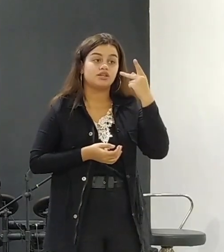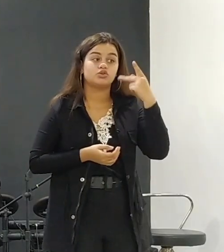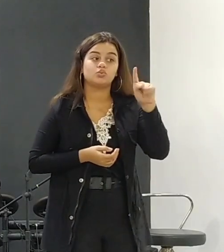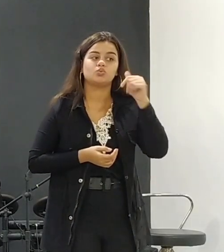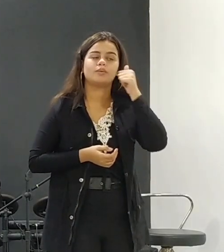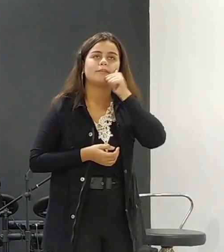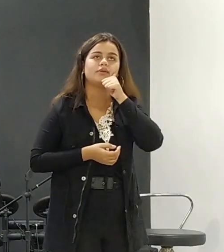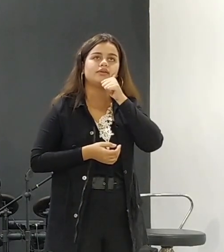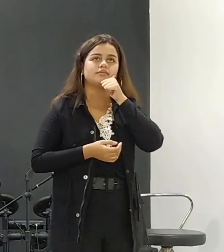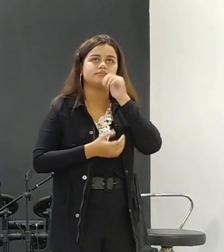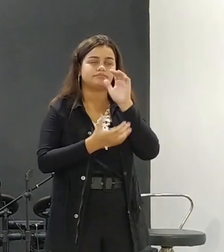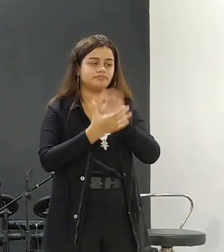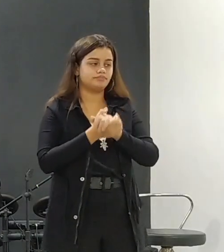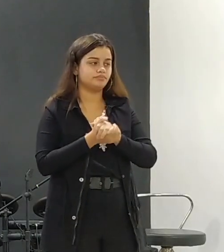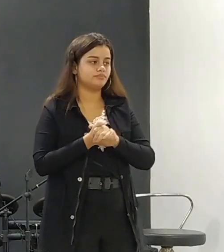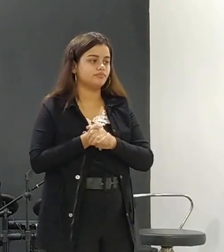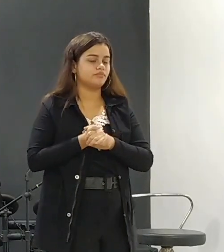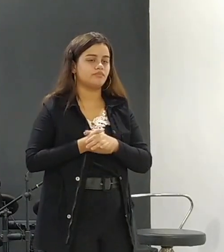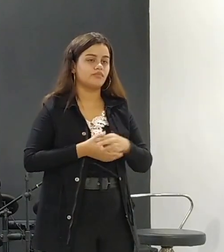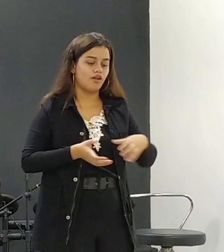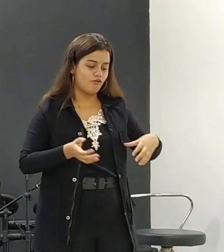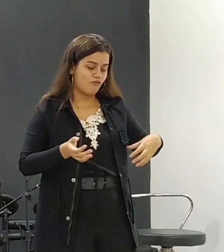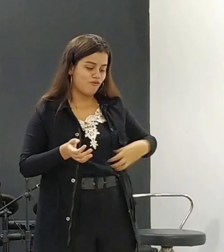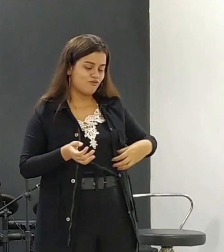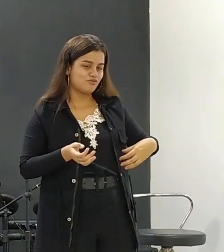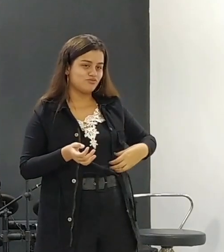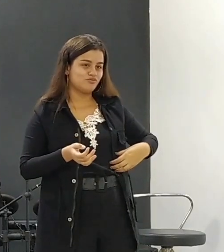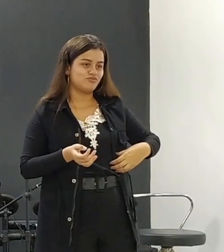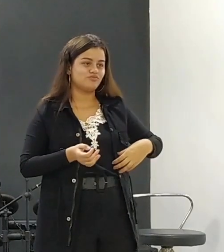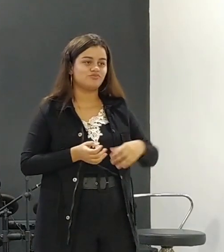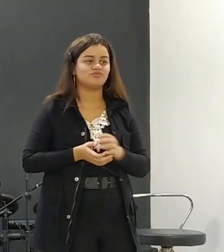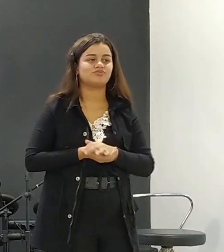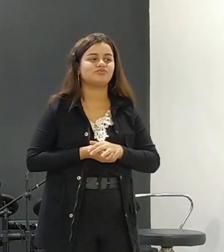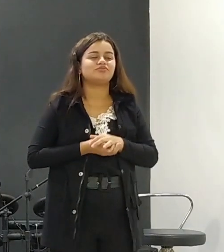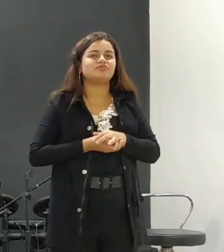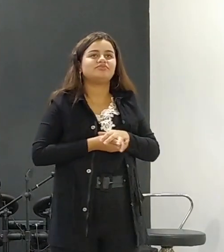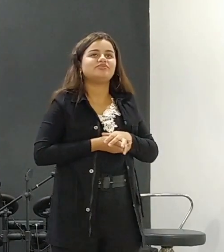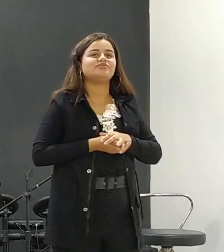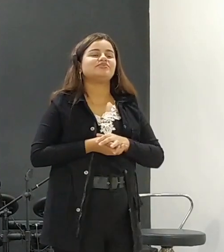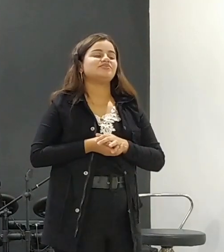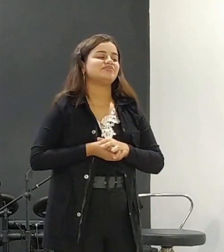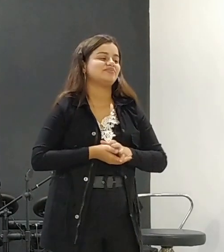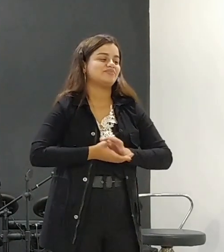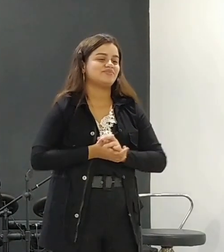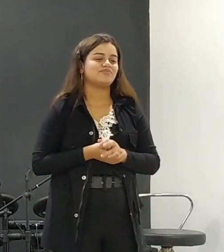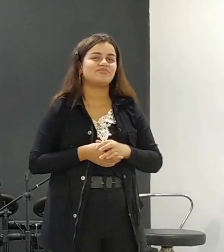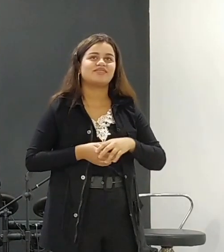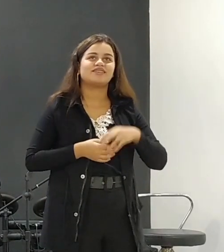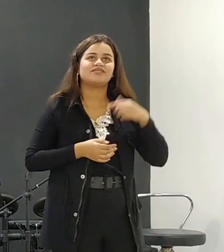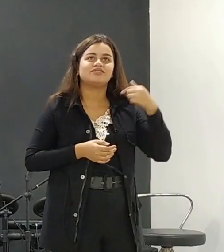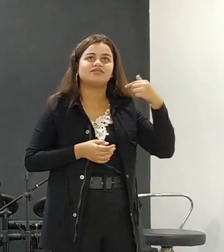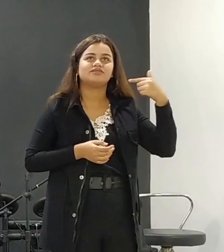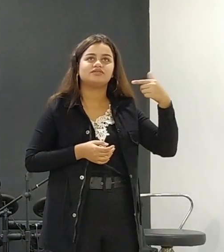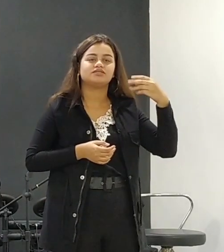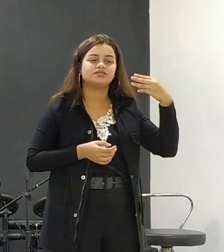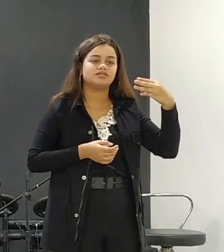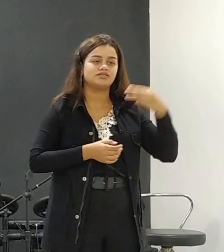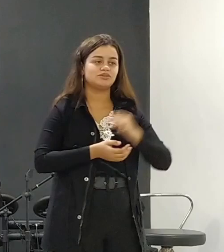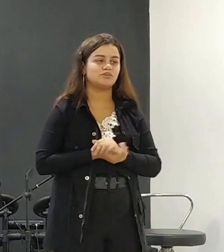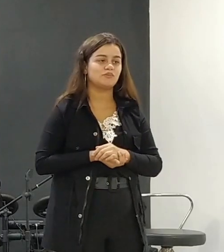tornou. Amém? Ser osso dos meus ossos, meu osso, carne da minha carne. Glória a Deus. 23.